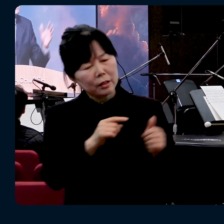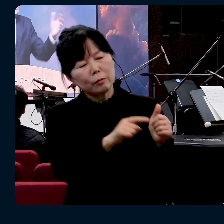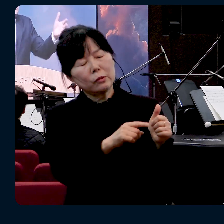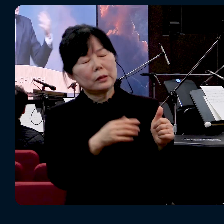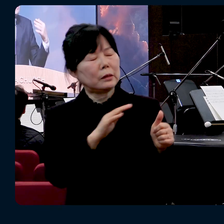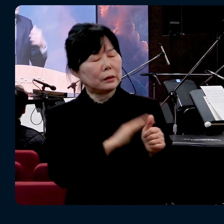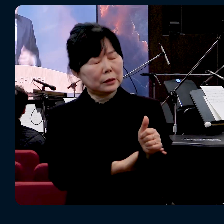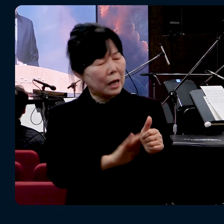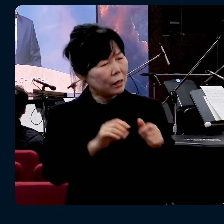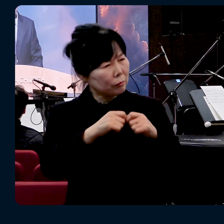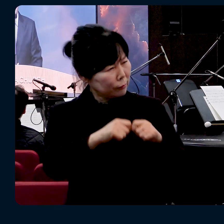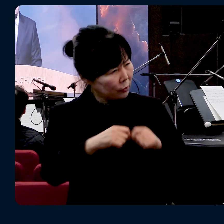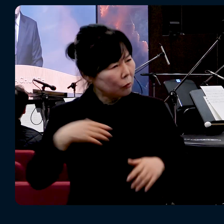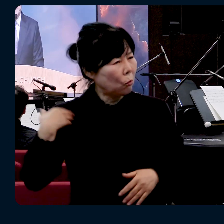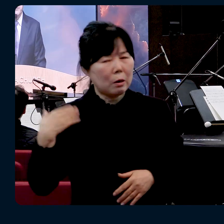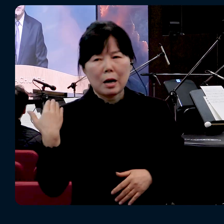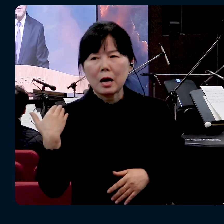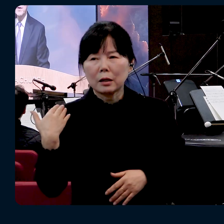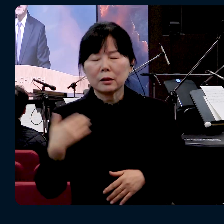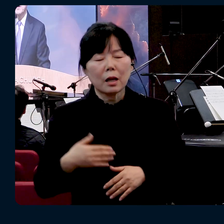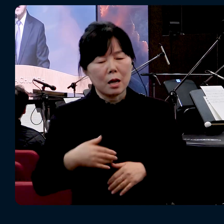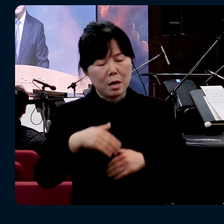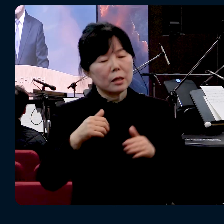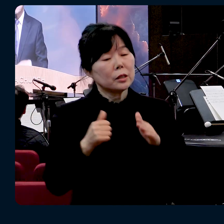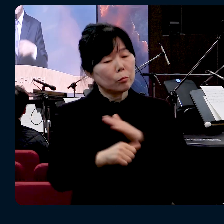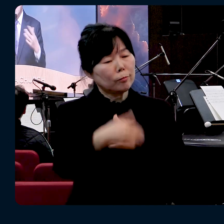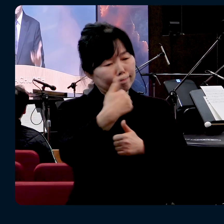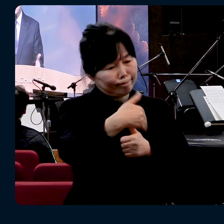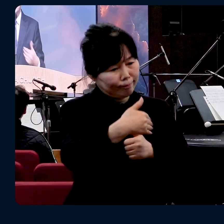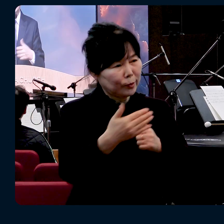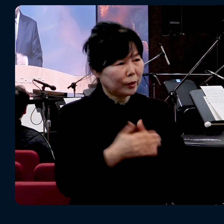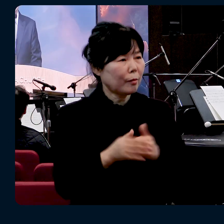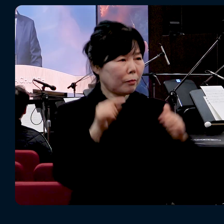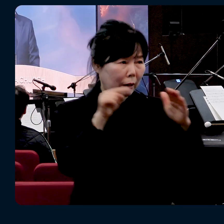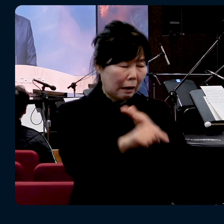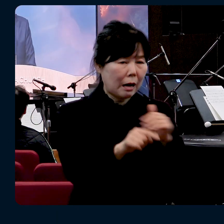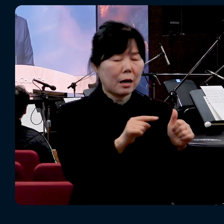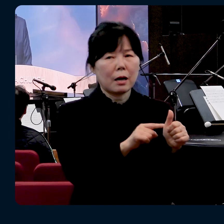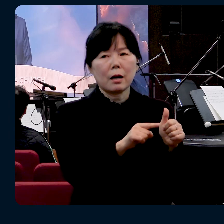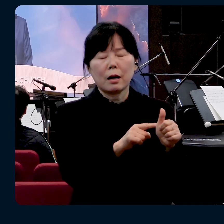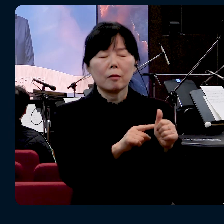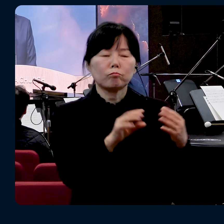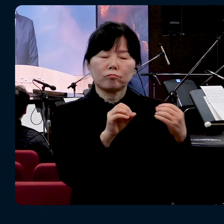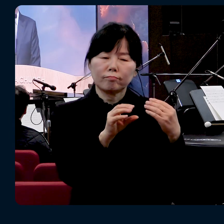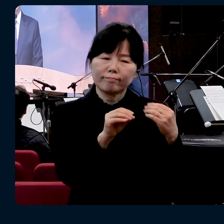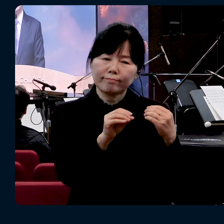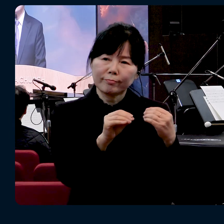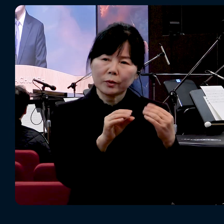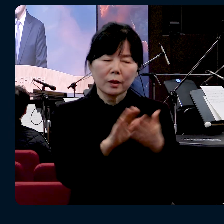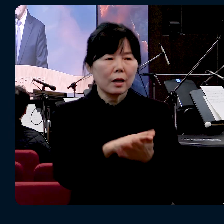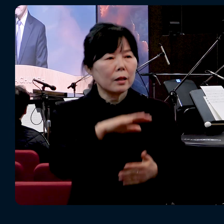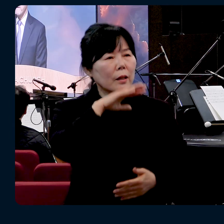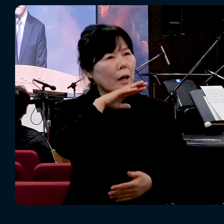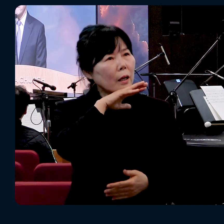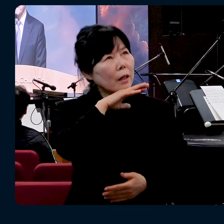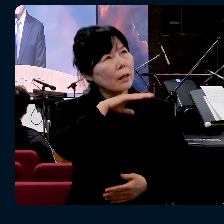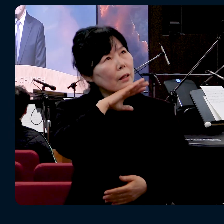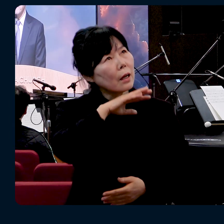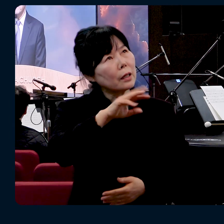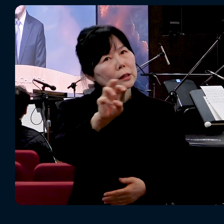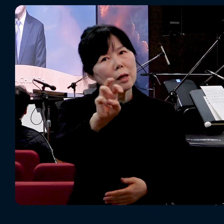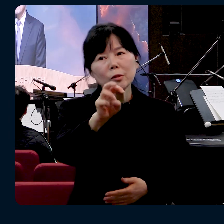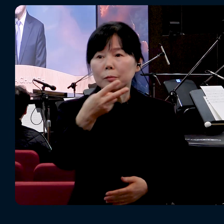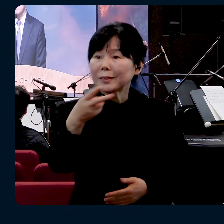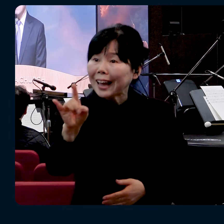드리시지만 잘 모르는데 그때 신방을 해달라 해서 간 거예요. 가서 이제 신방하면서 얘기를 들어보니까 이분은 30대